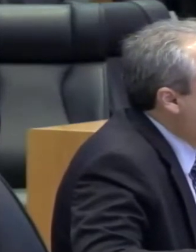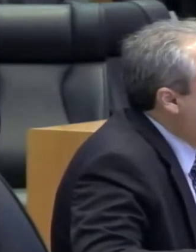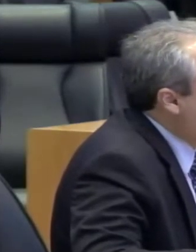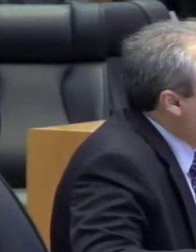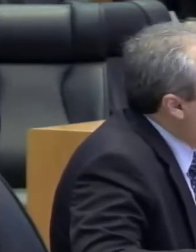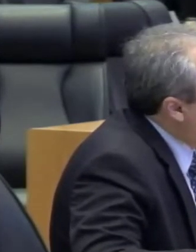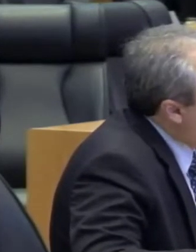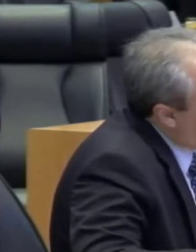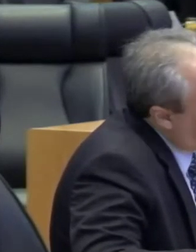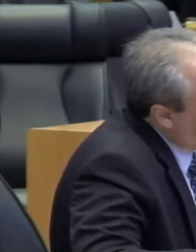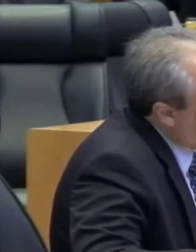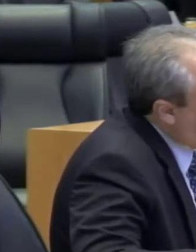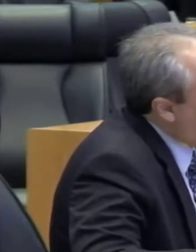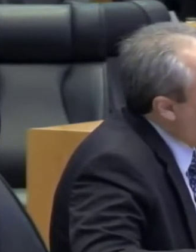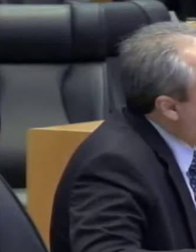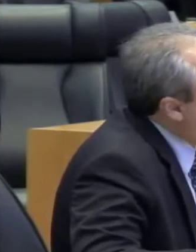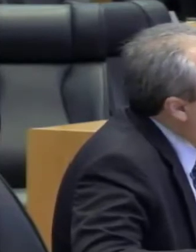forma